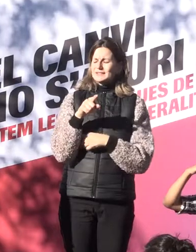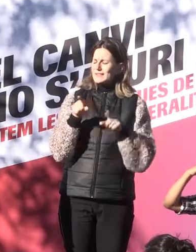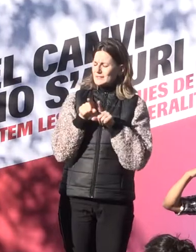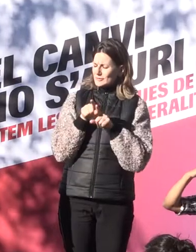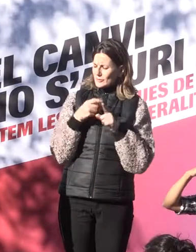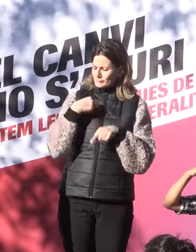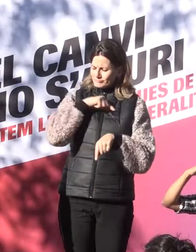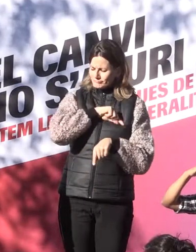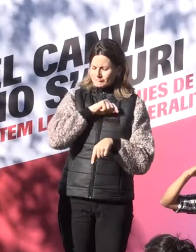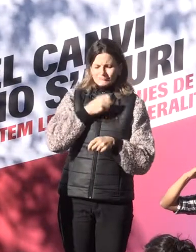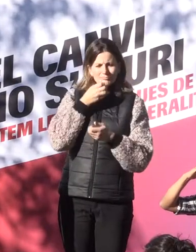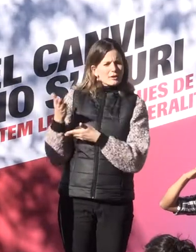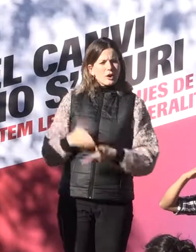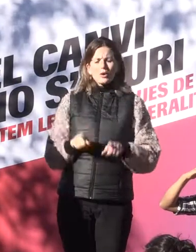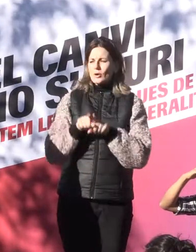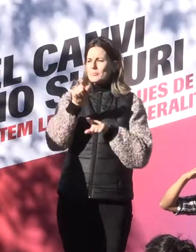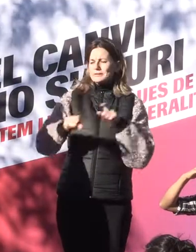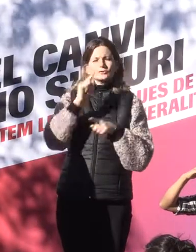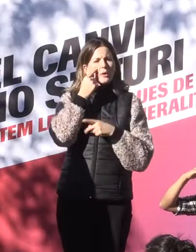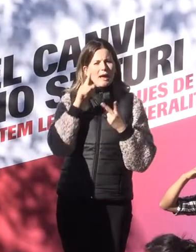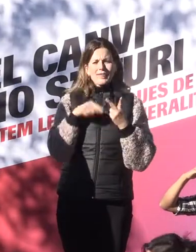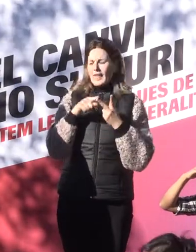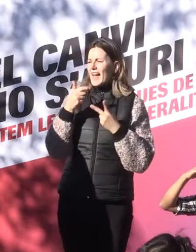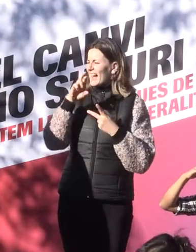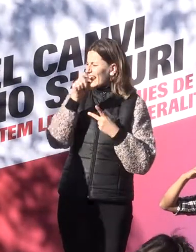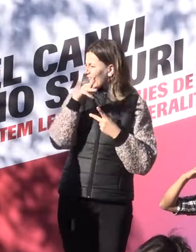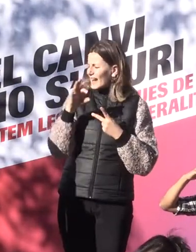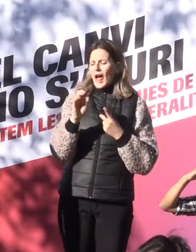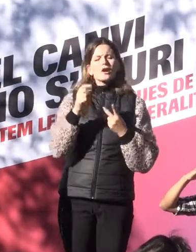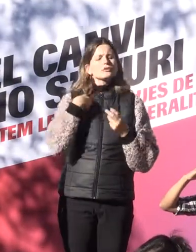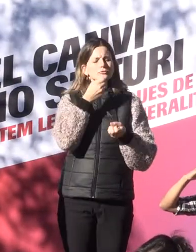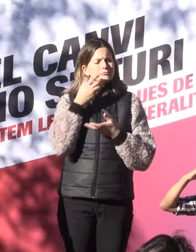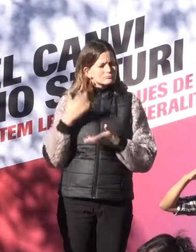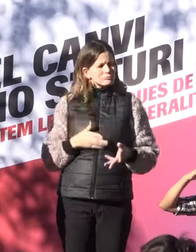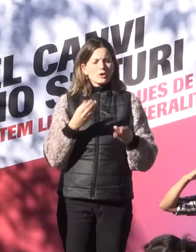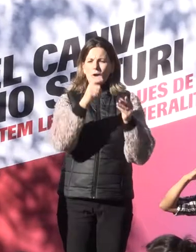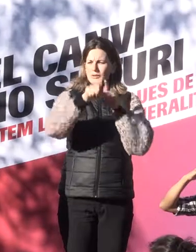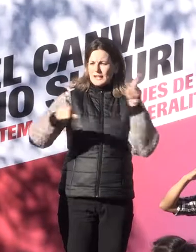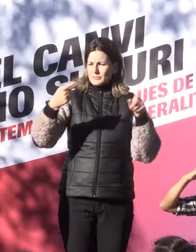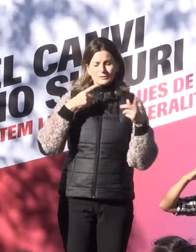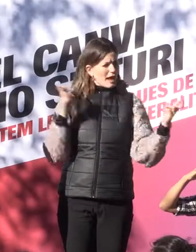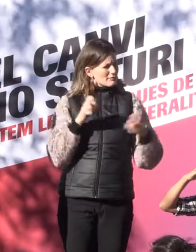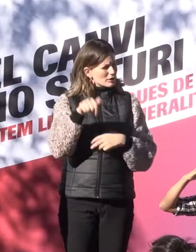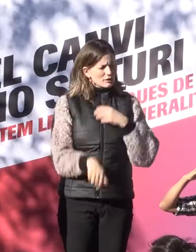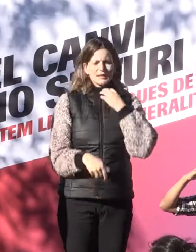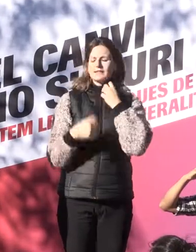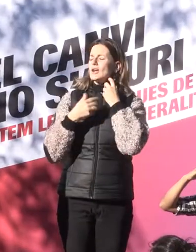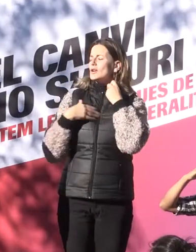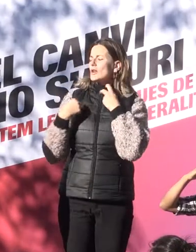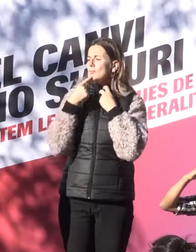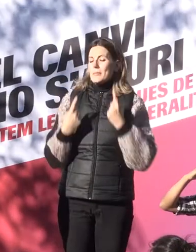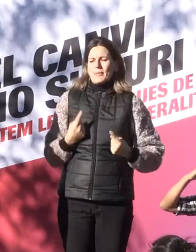justamente por personas como gerardo como ada como como muchas que se encuentran aquí y decir que bueno por